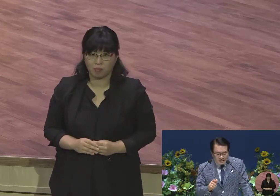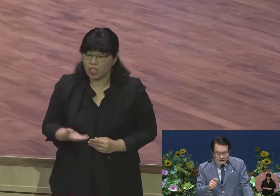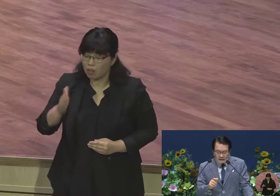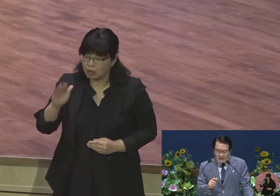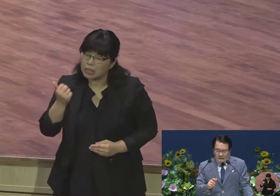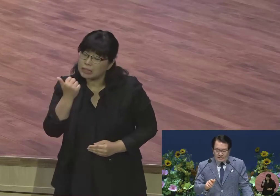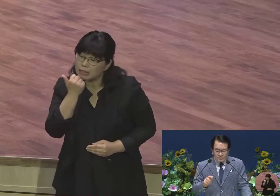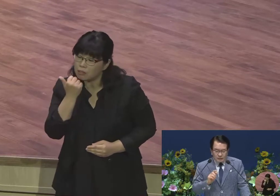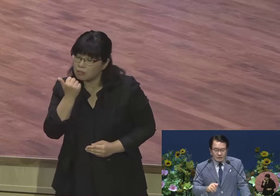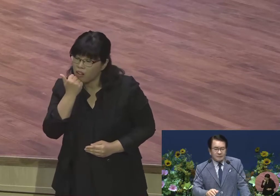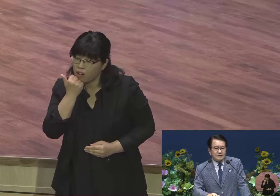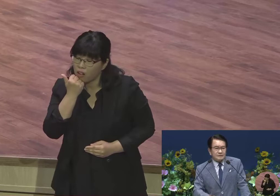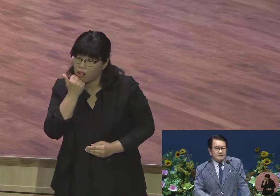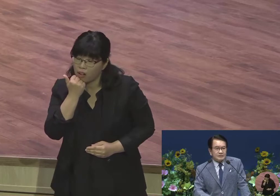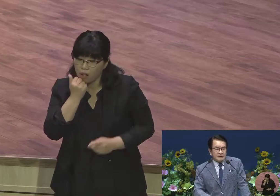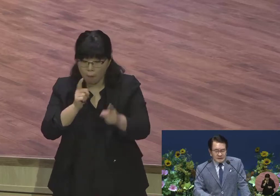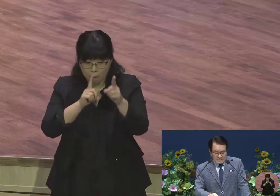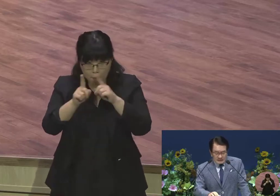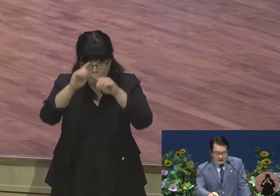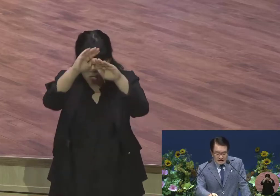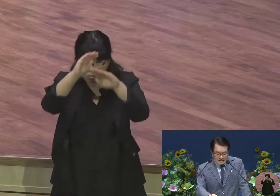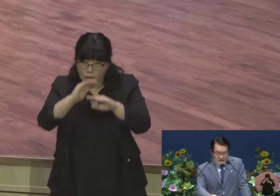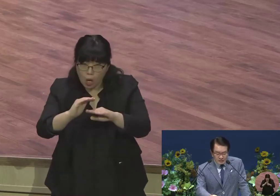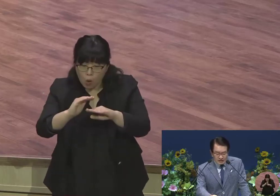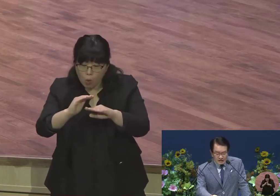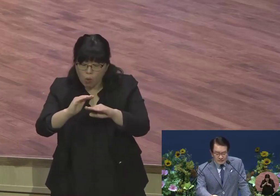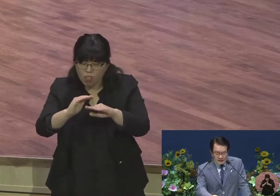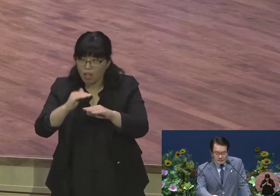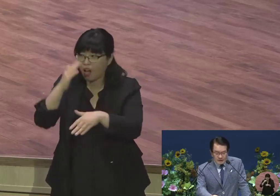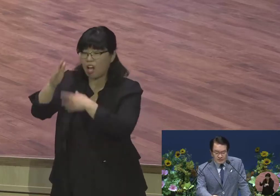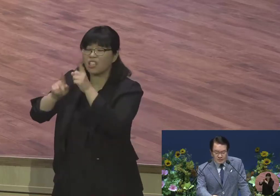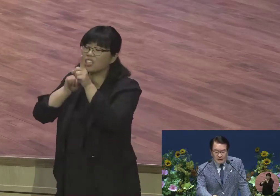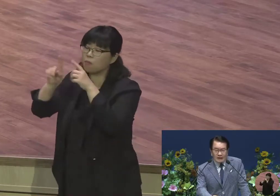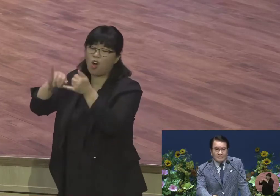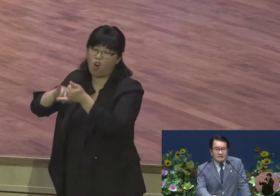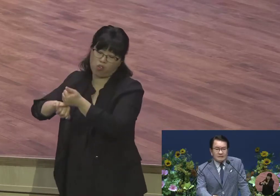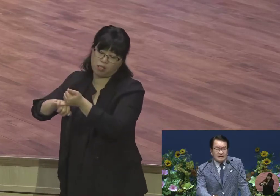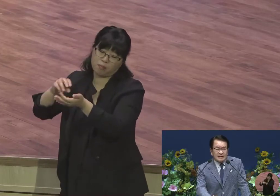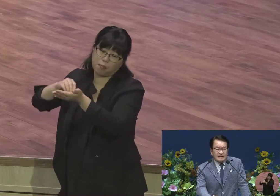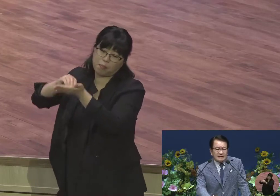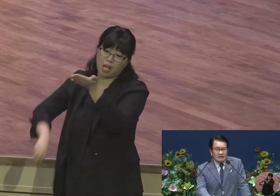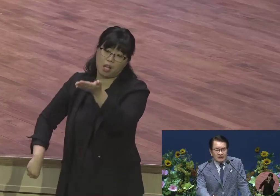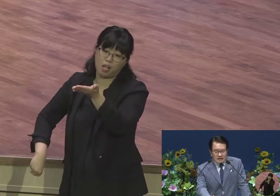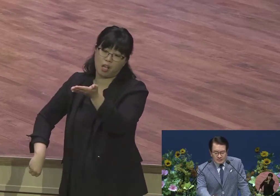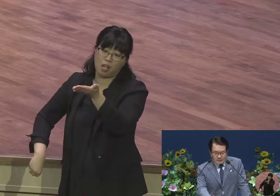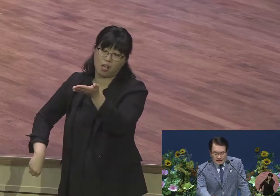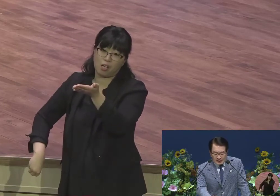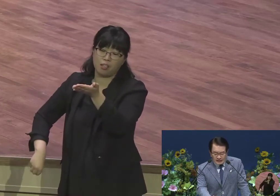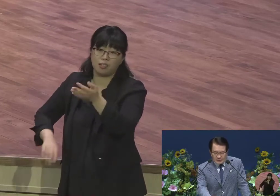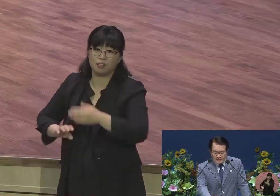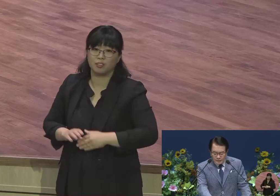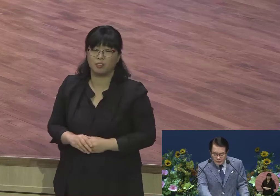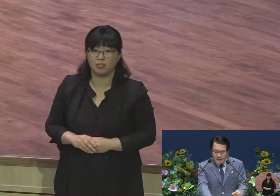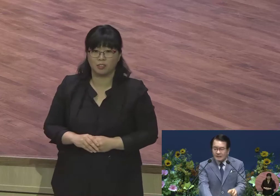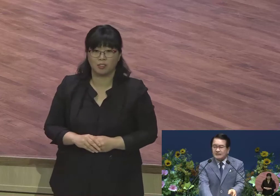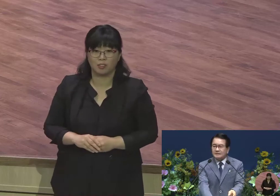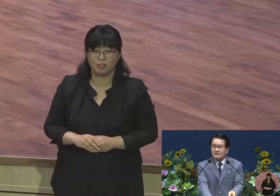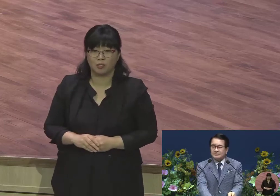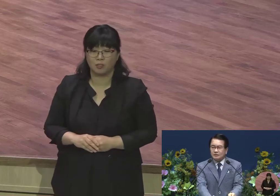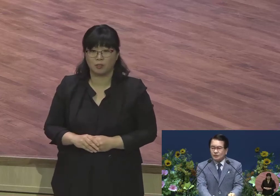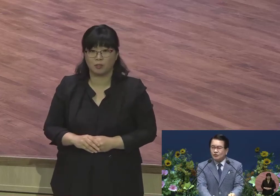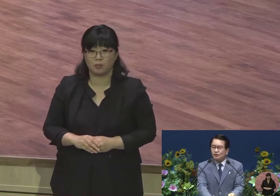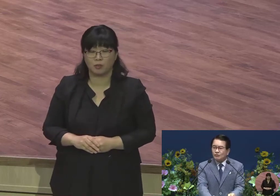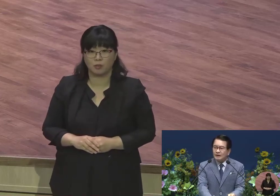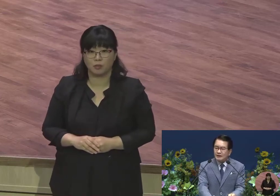은약을 여기서 놓쳐버렸어요 장세기 25장 23절에 보면 하나님께서 이삭과 리부가에게 분명히